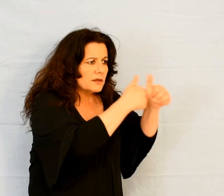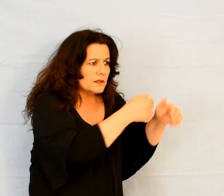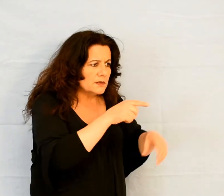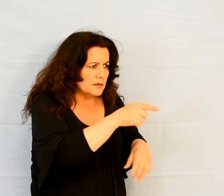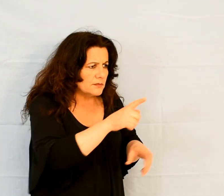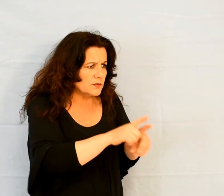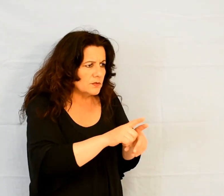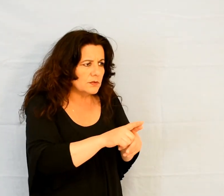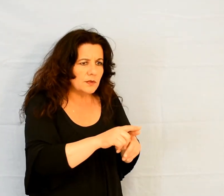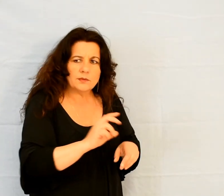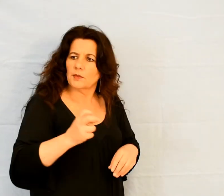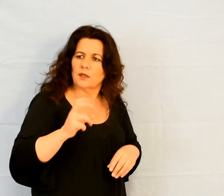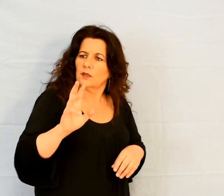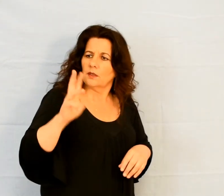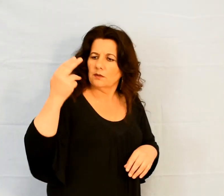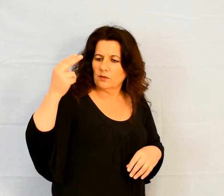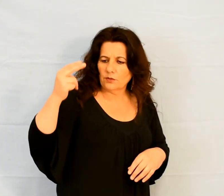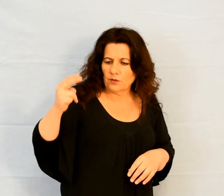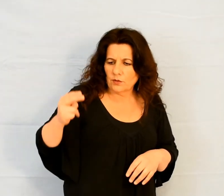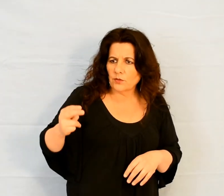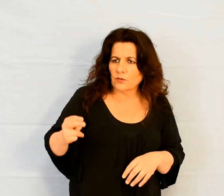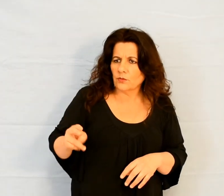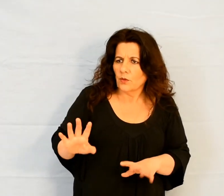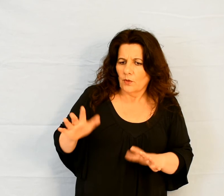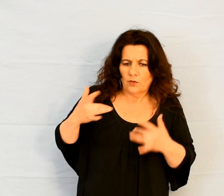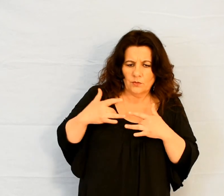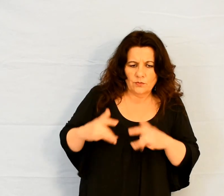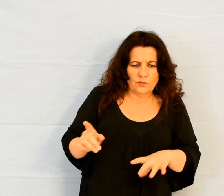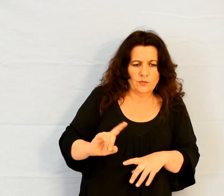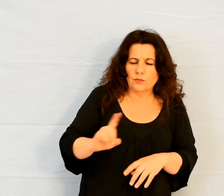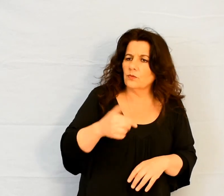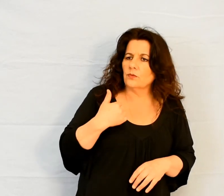Pierre le nia et dit, « Non, je ne le suis pas. »